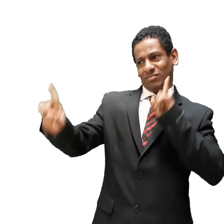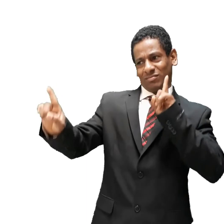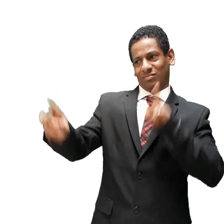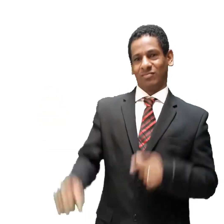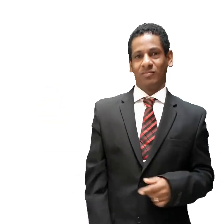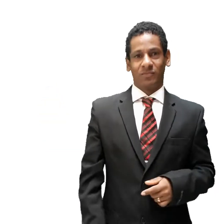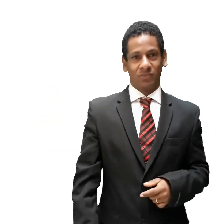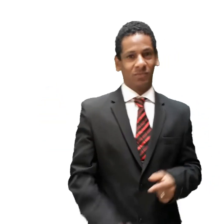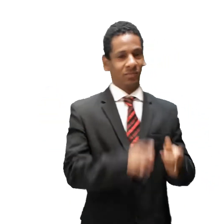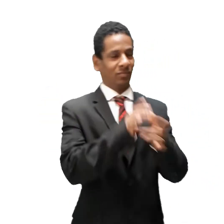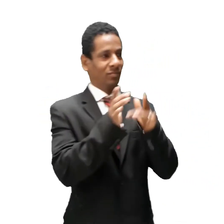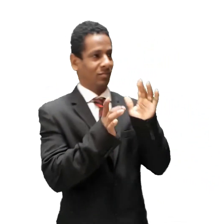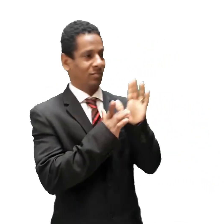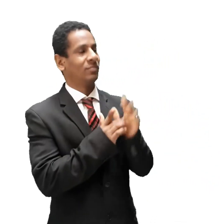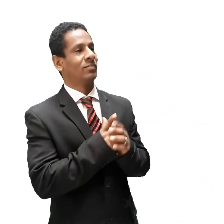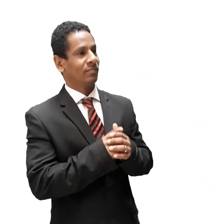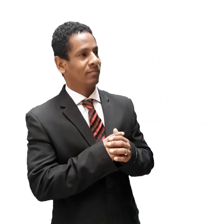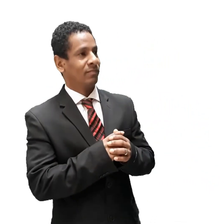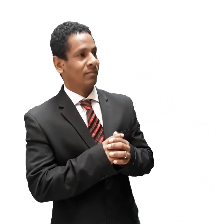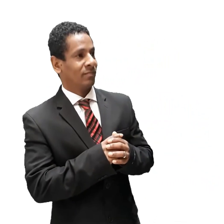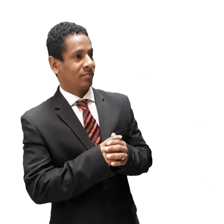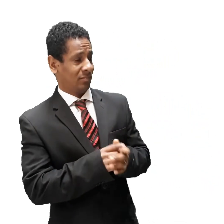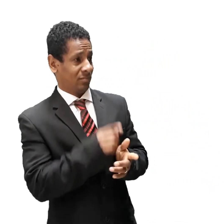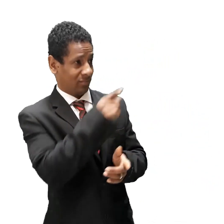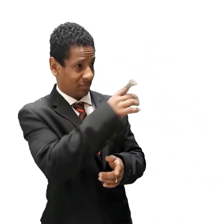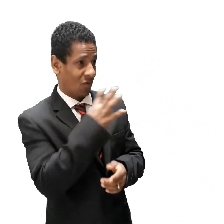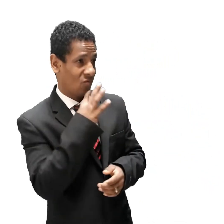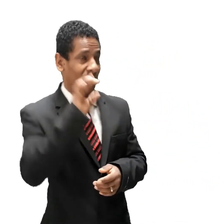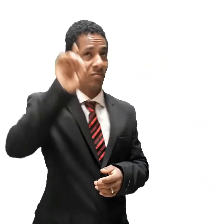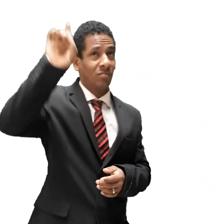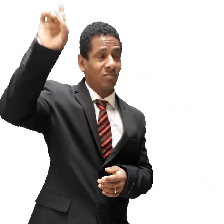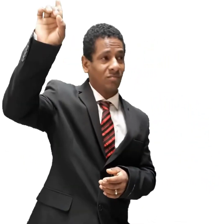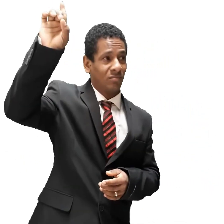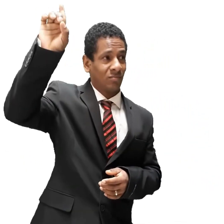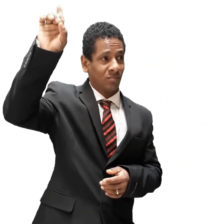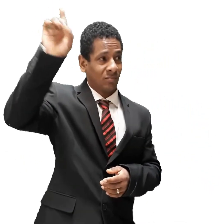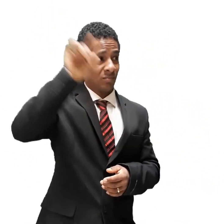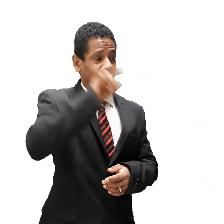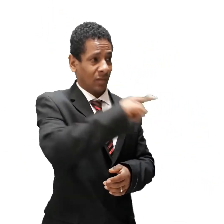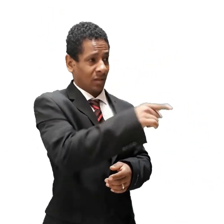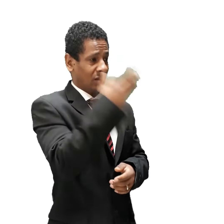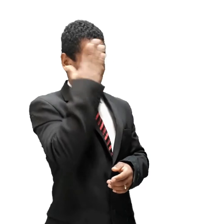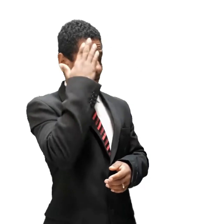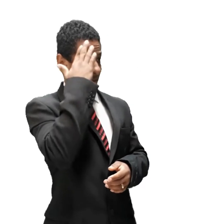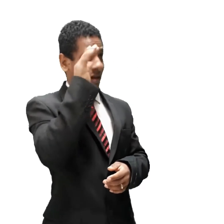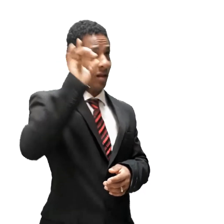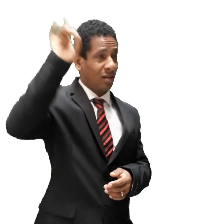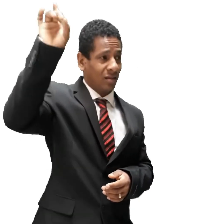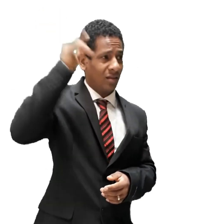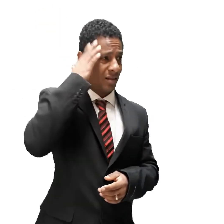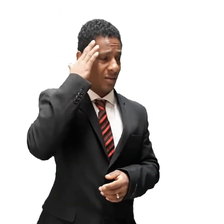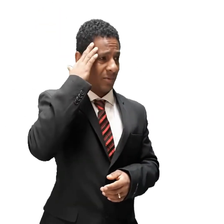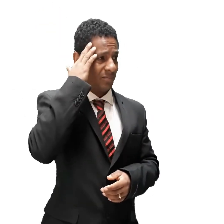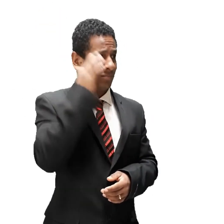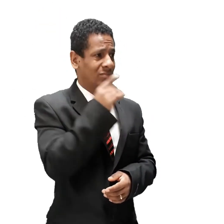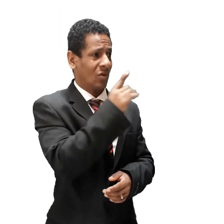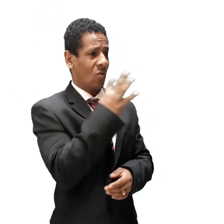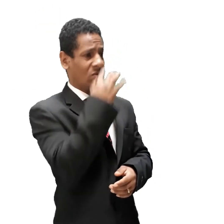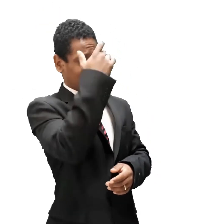mulher samaritana? Porque os judeus não se comunicavam, né, com os samaritanos. Jesus respondeu e disse: se tu